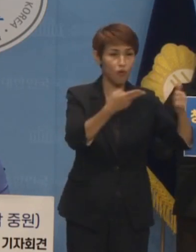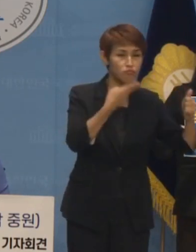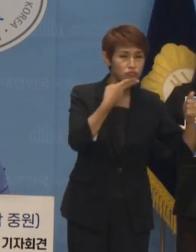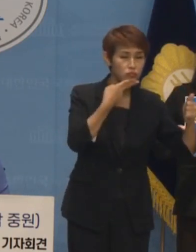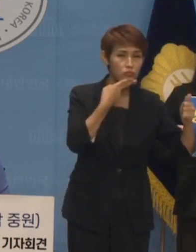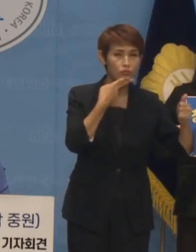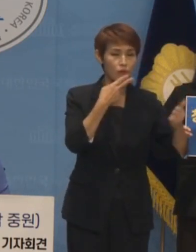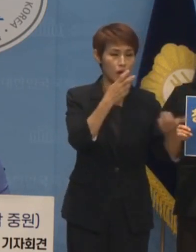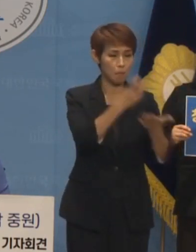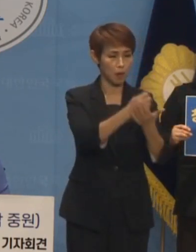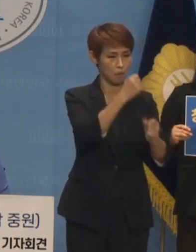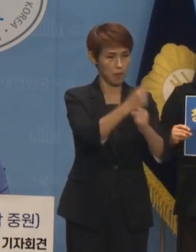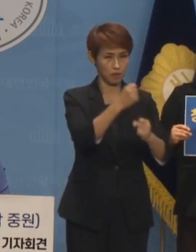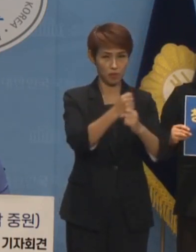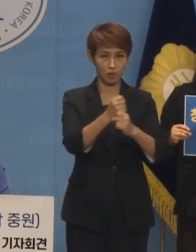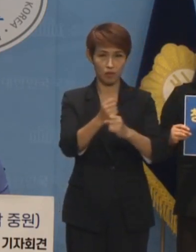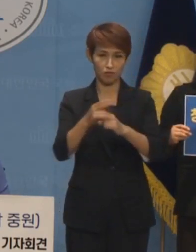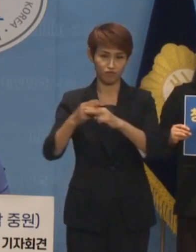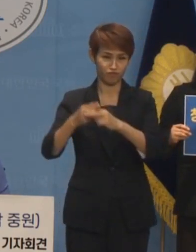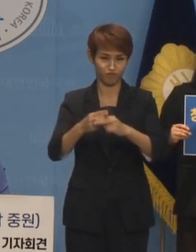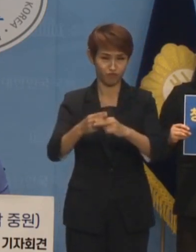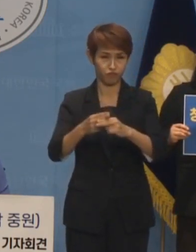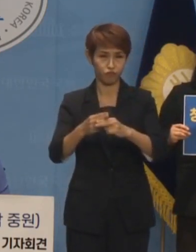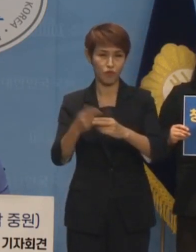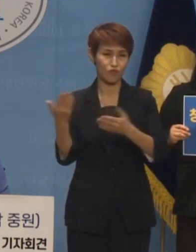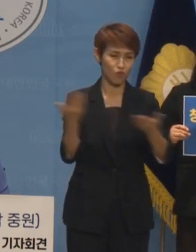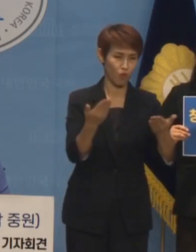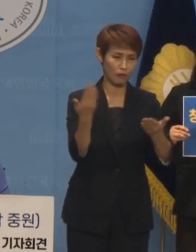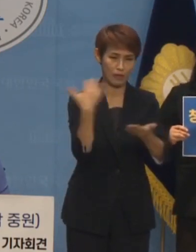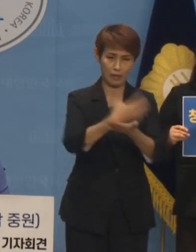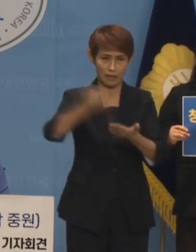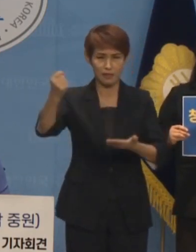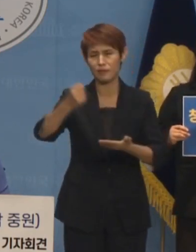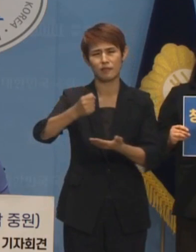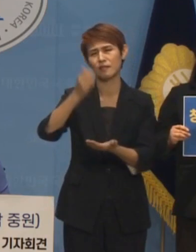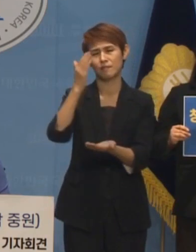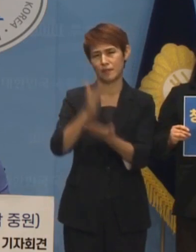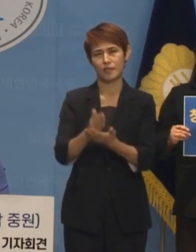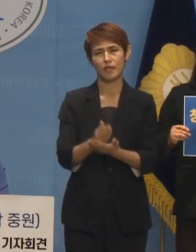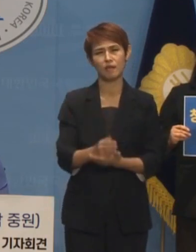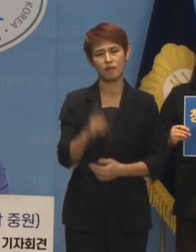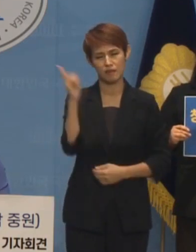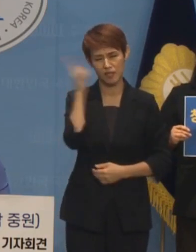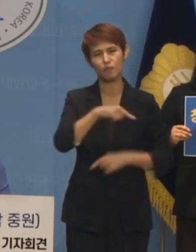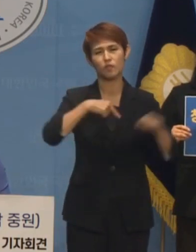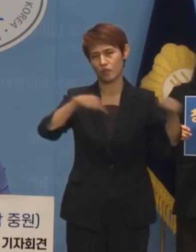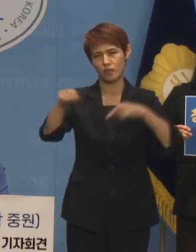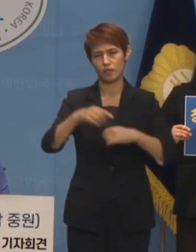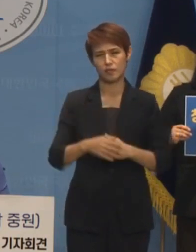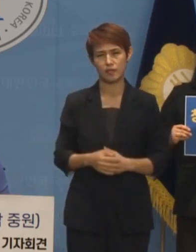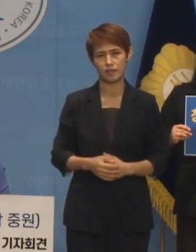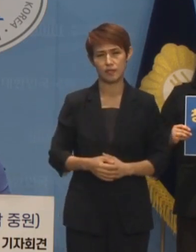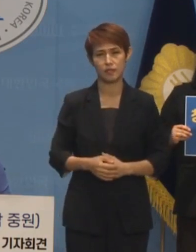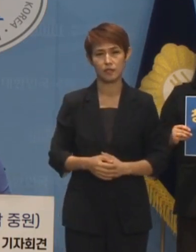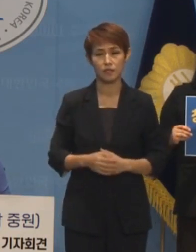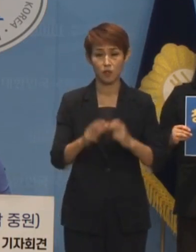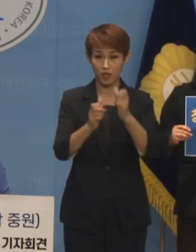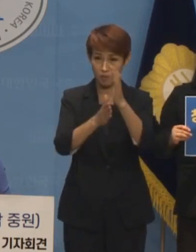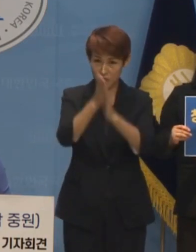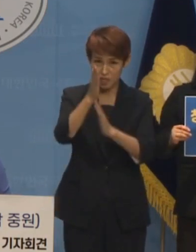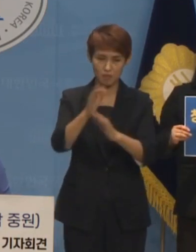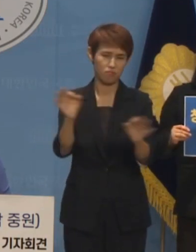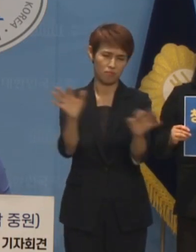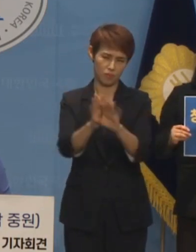만들어 놓은 룰대로 다시 줬다 뺏는 그런 나쁜 정치, 이제 성남시 의회에서 사라져야 될 것 같습니다. 당사자